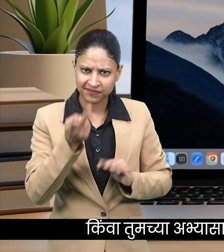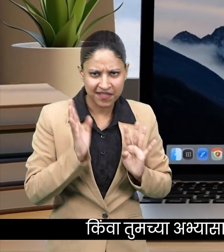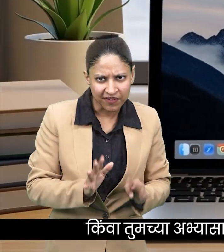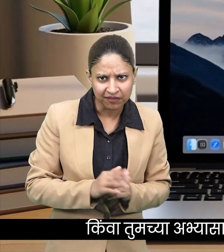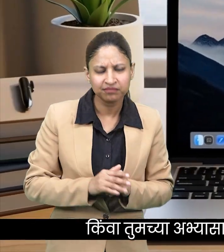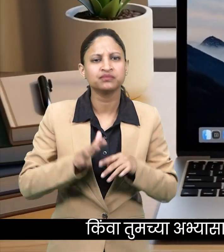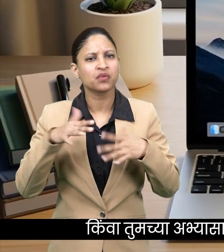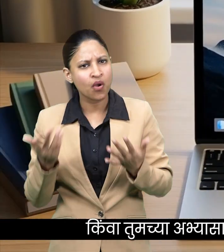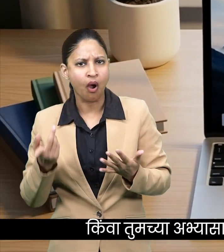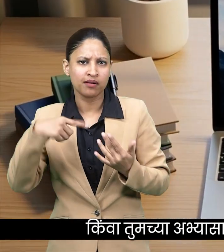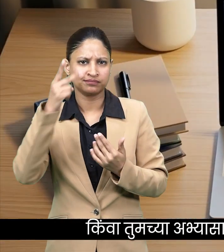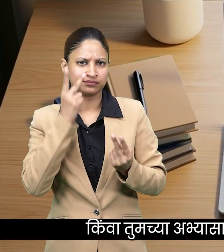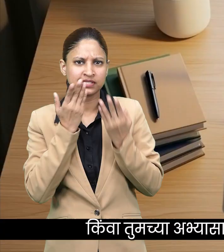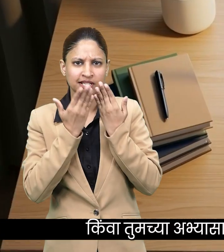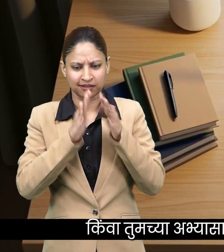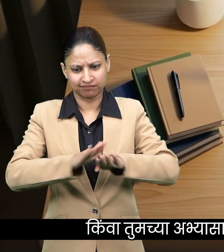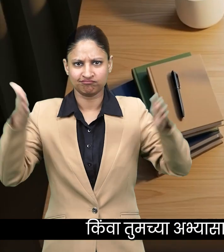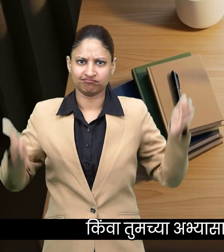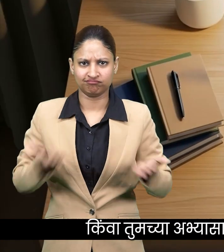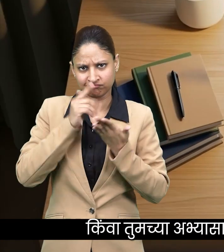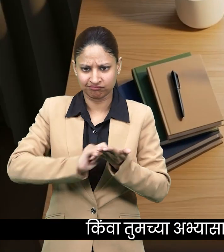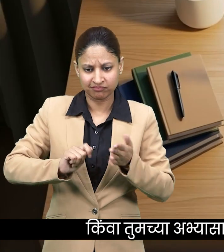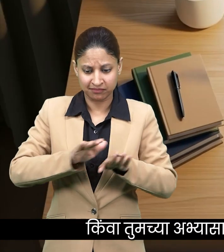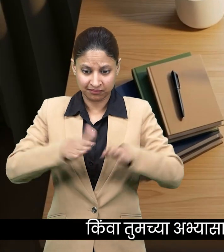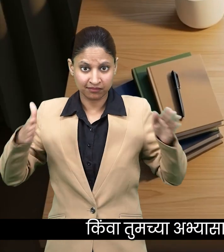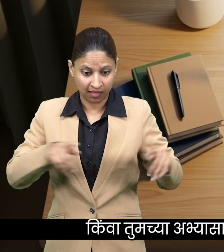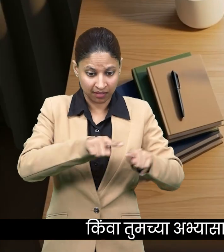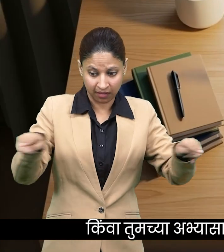किंवा तुमच्या अभ्यासाच्या टेबलच्या वरच्या भागाकडे पाहिले आहे का?